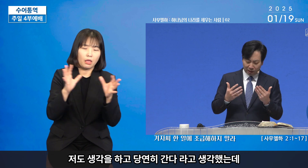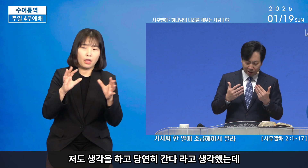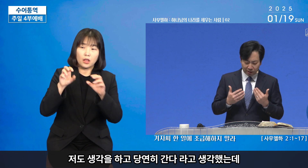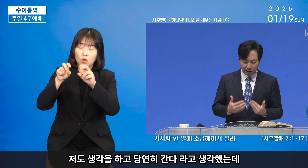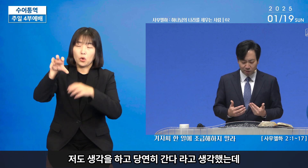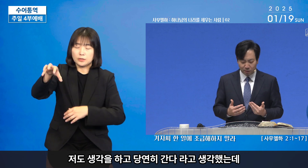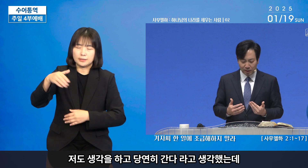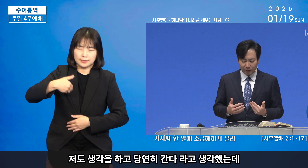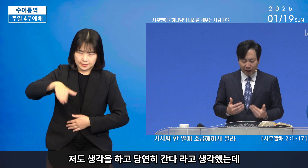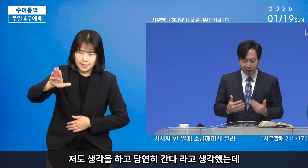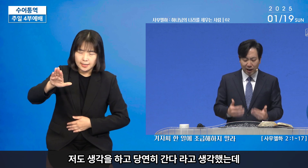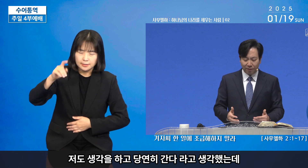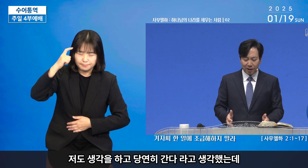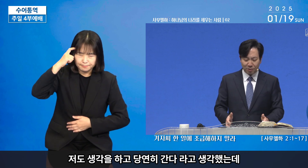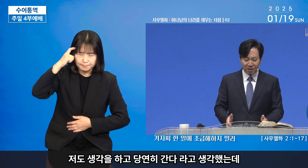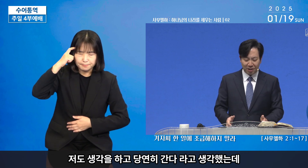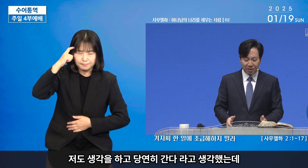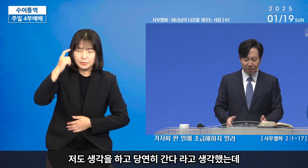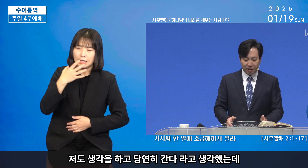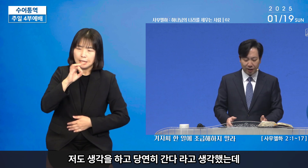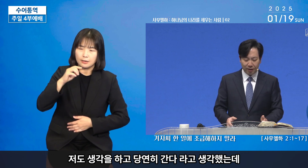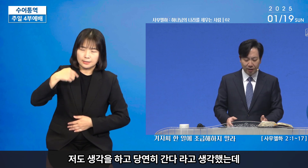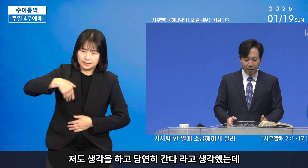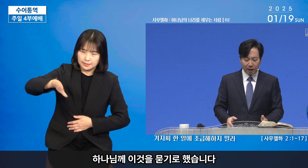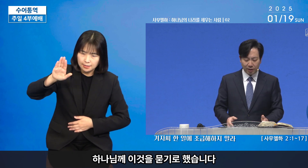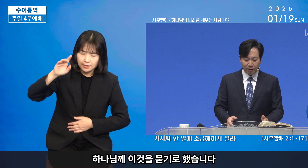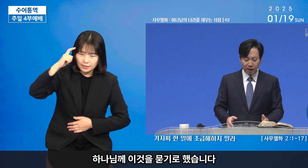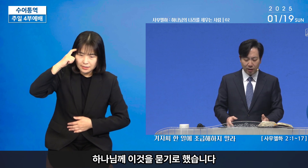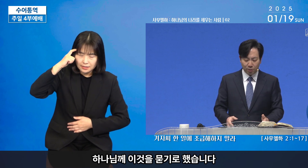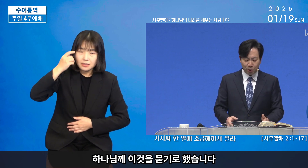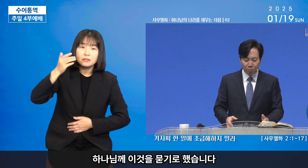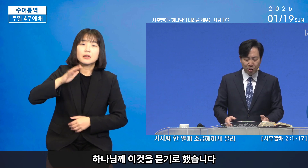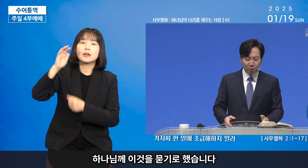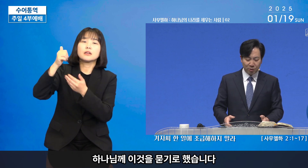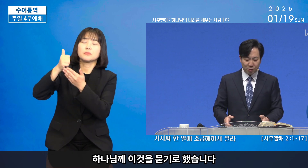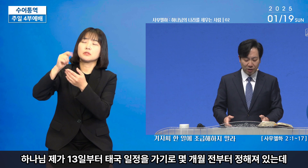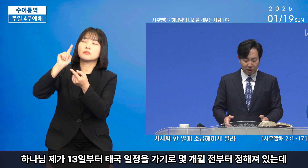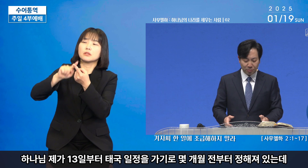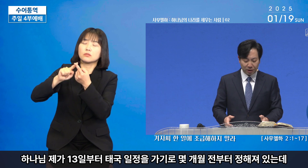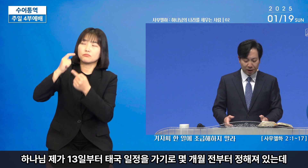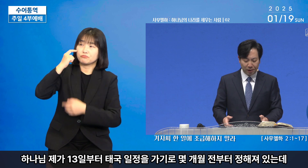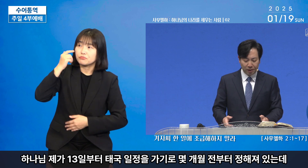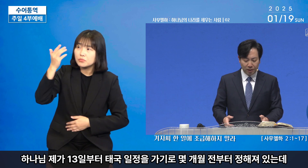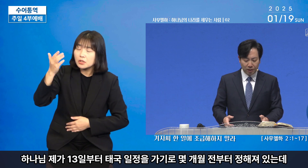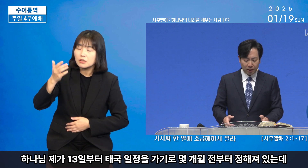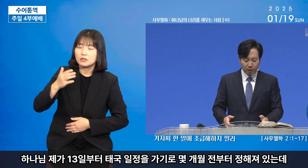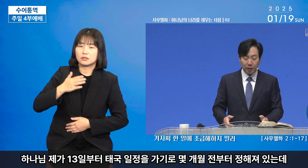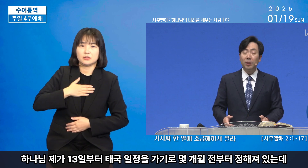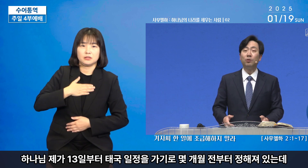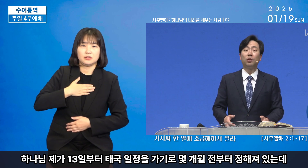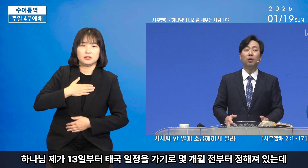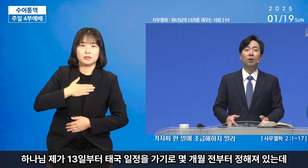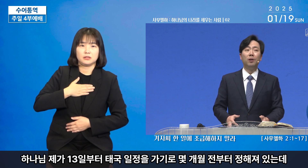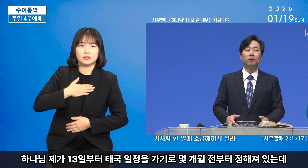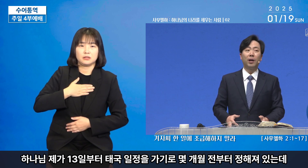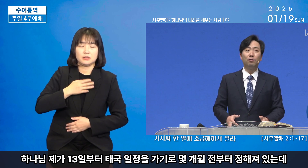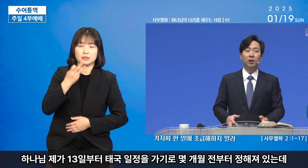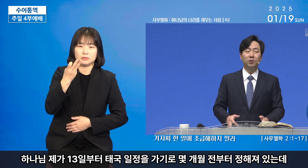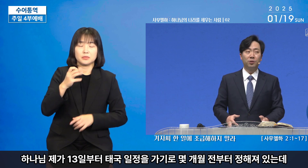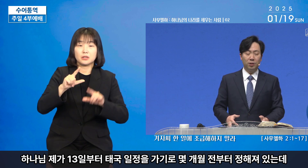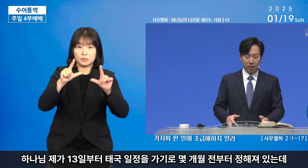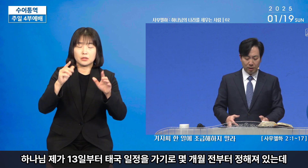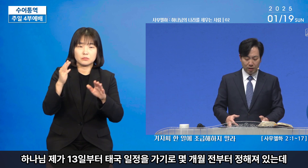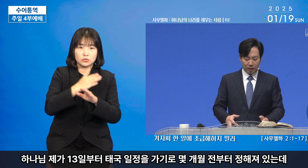저도 생각을 하고 당연히 간다라고 생각했는데 하나님께 이것을 묻기로 했습니다. 하나님, 제가 13일부터